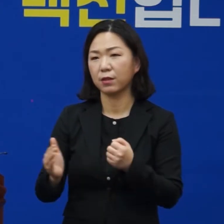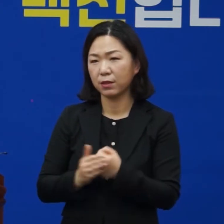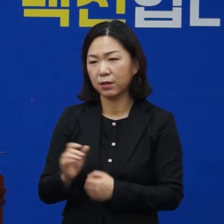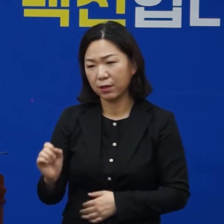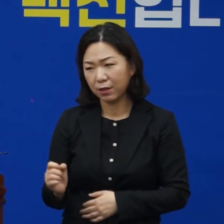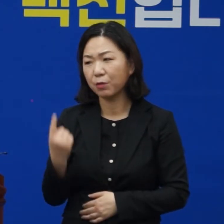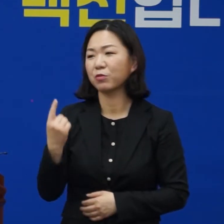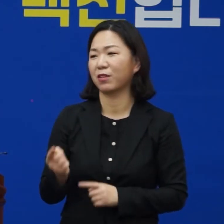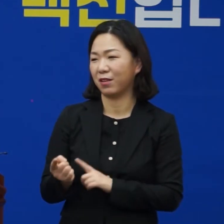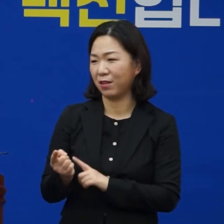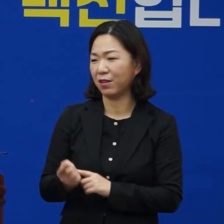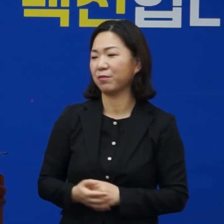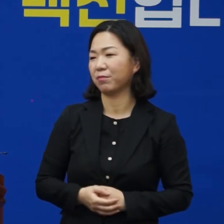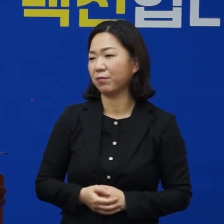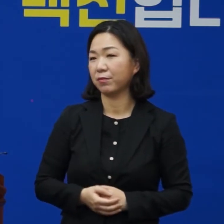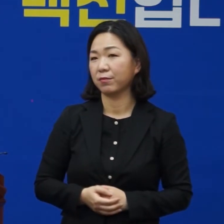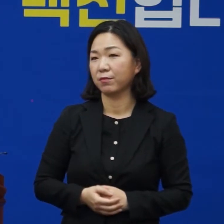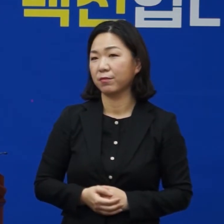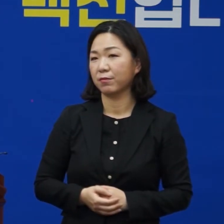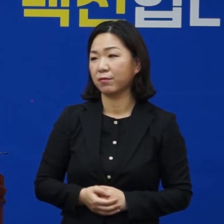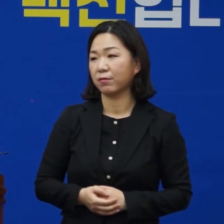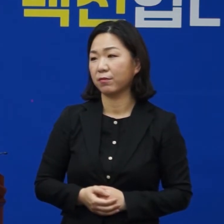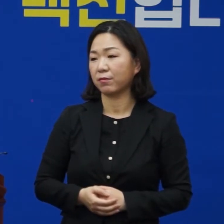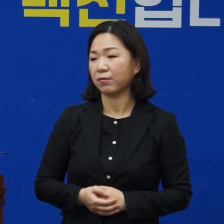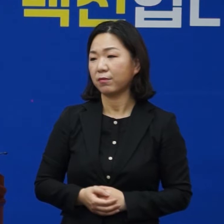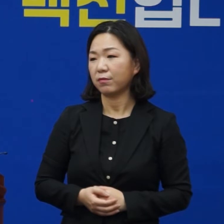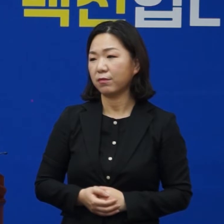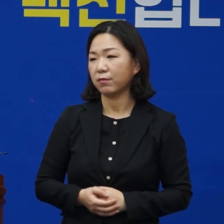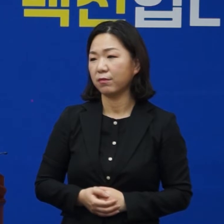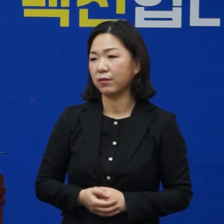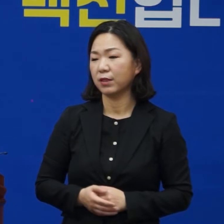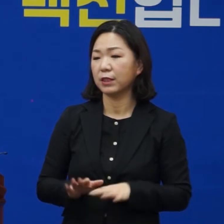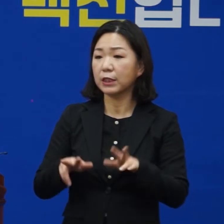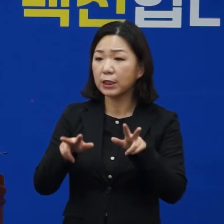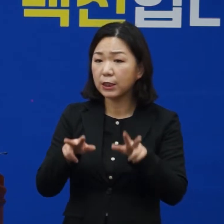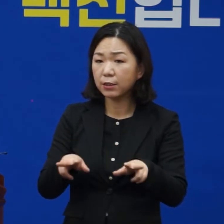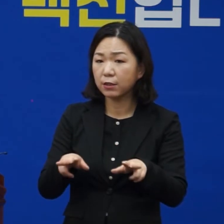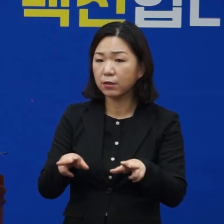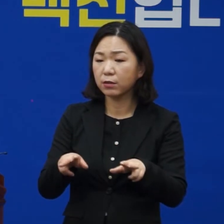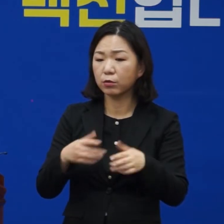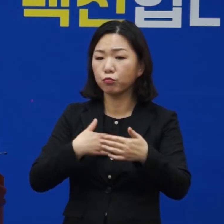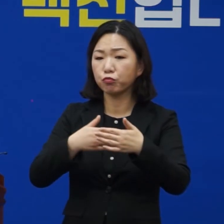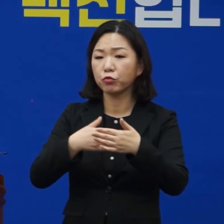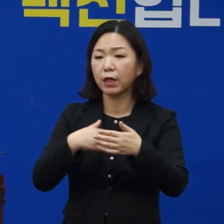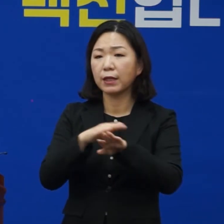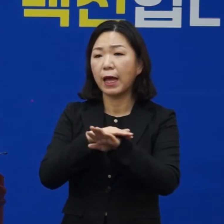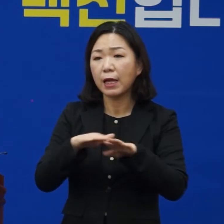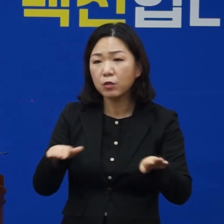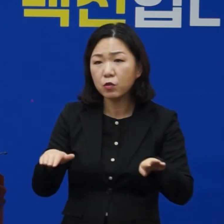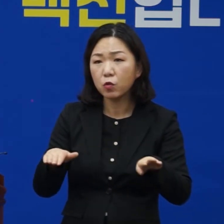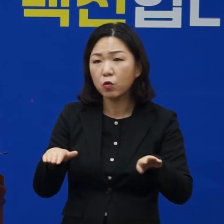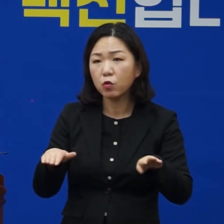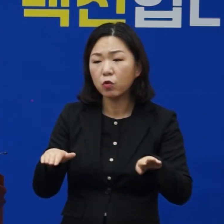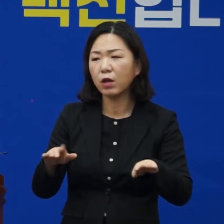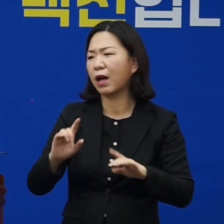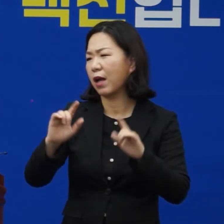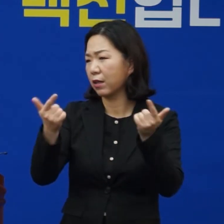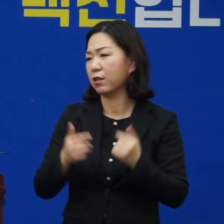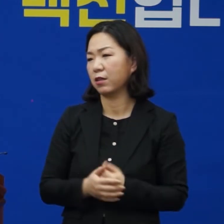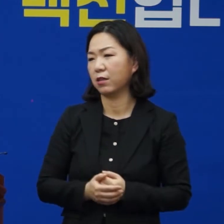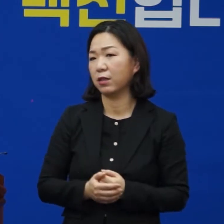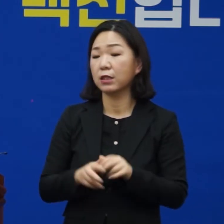그렇습니다. 그런데 이 기간은 이것을 늦출 기간이 아닙니다. 제가 거듭거듭 강조하는